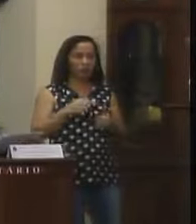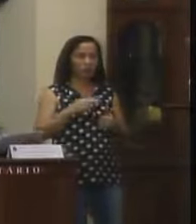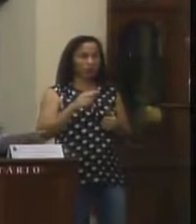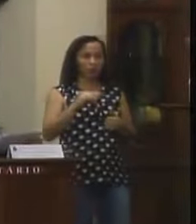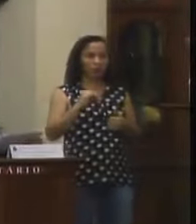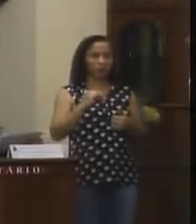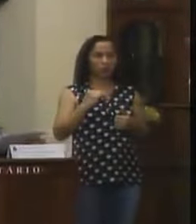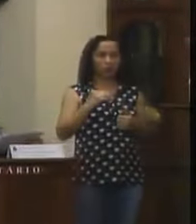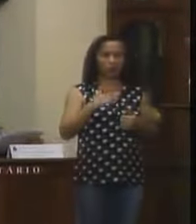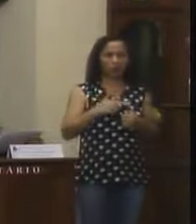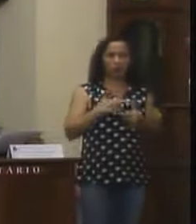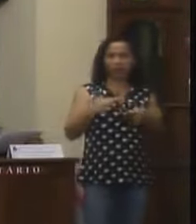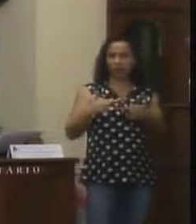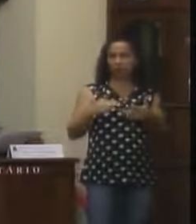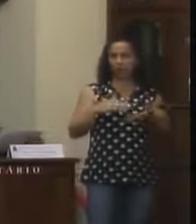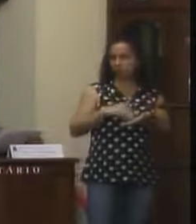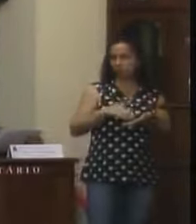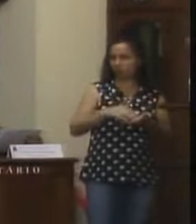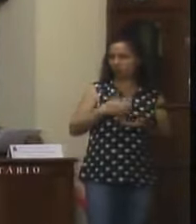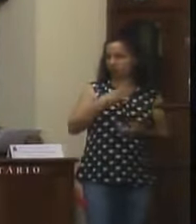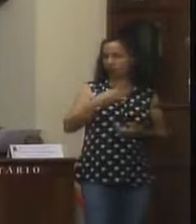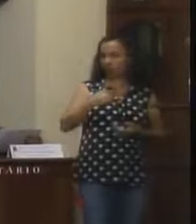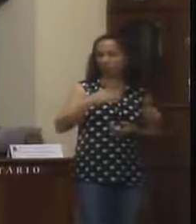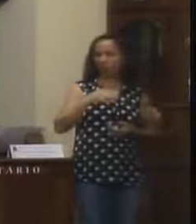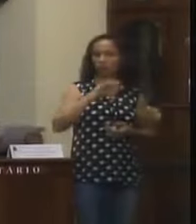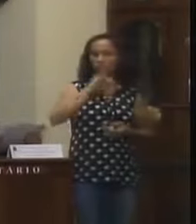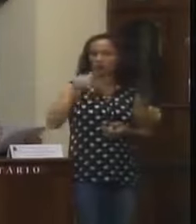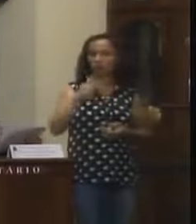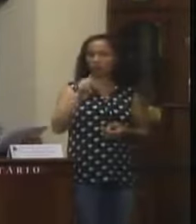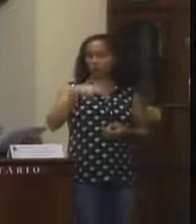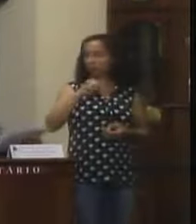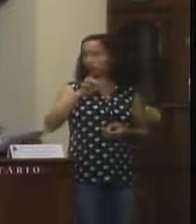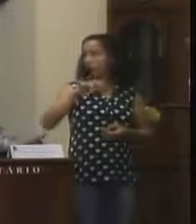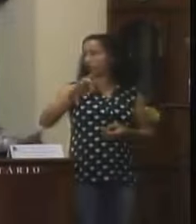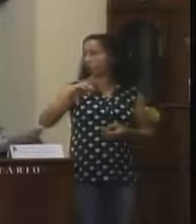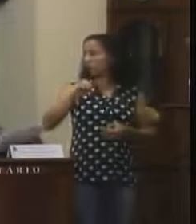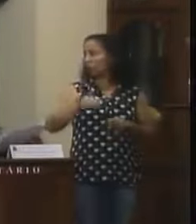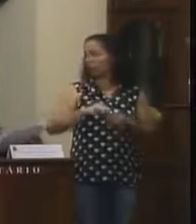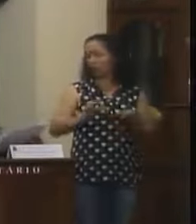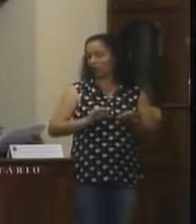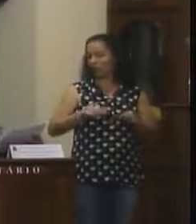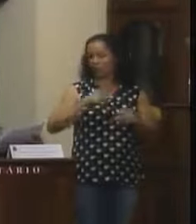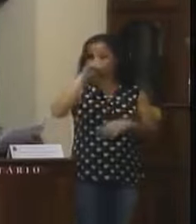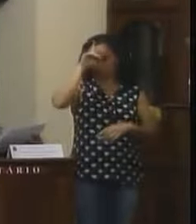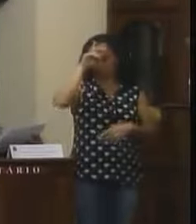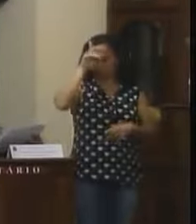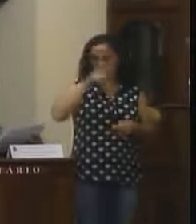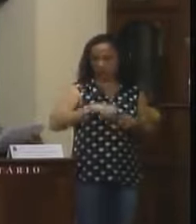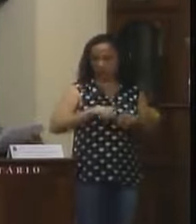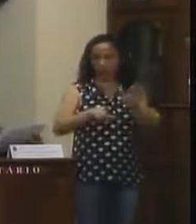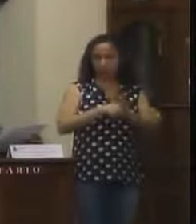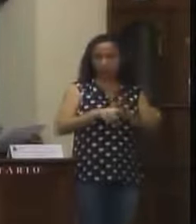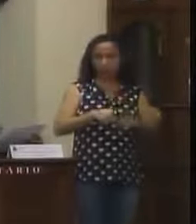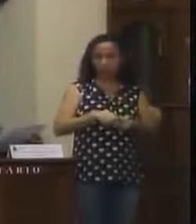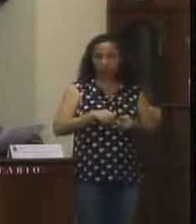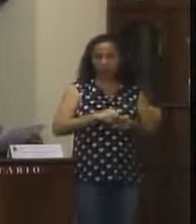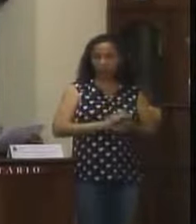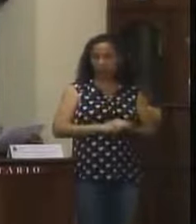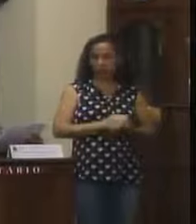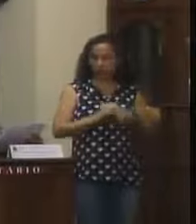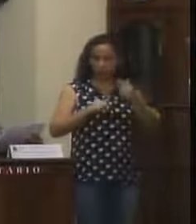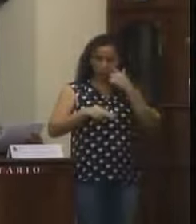número 194, de 31 de janeiro de 2017. Relatório. Trata-se de projeto de lei complementar, oriundo da mesa diretora da Câmara Municipal de